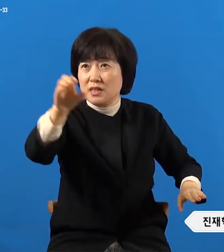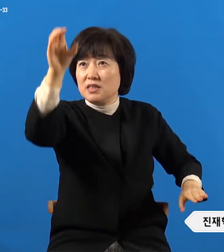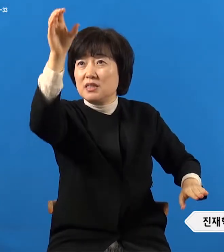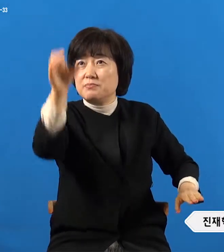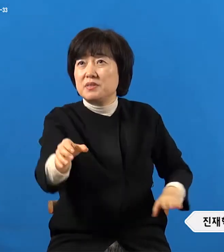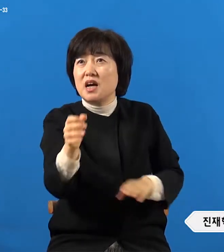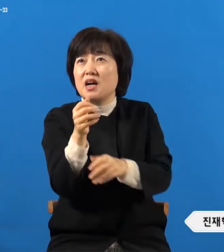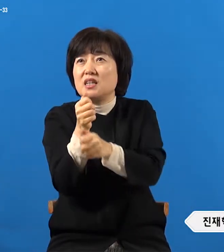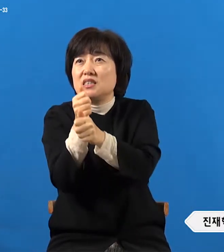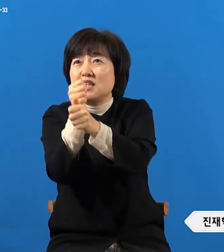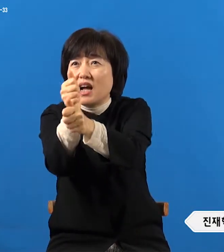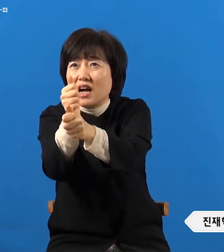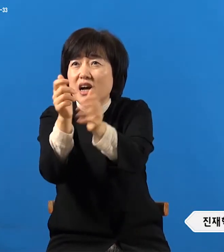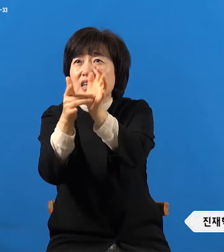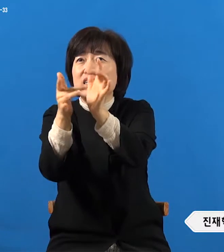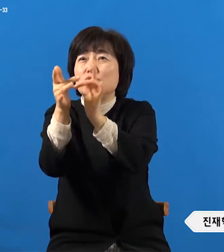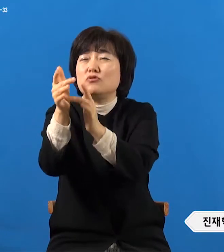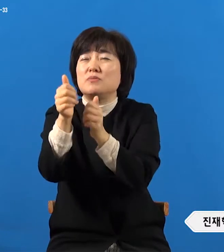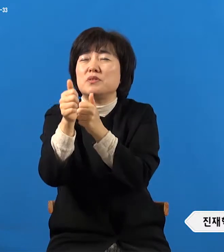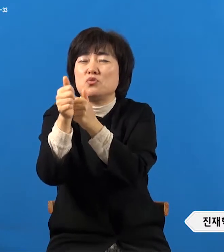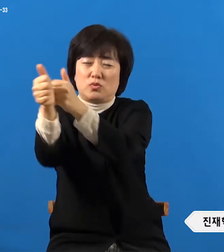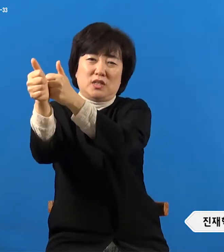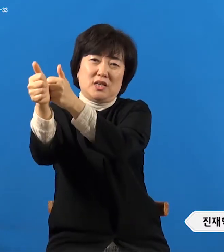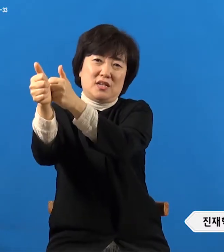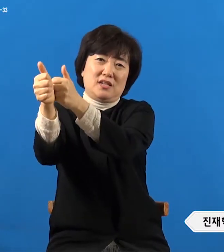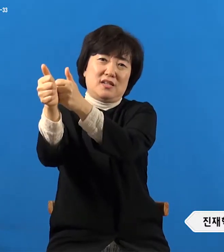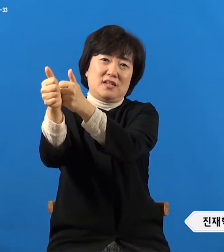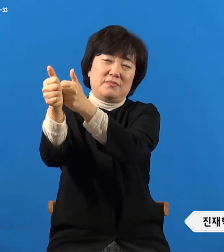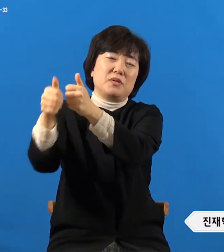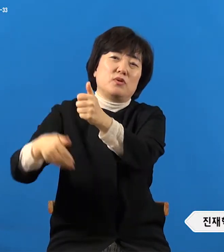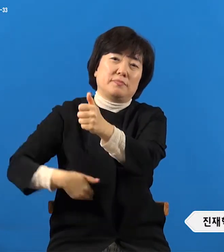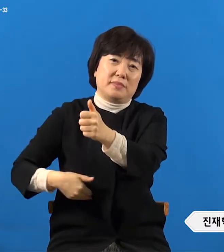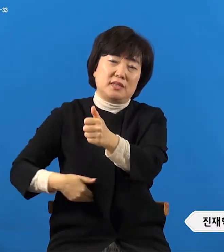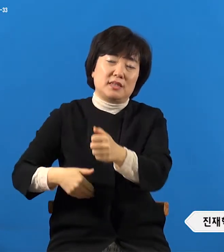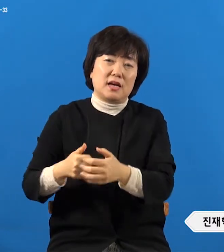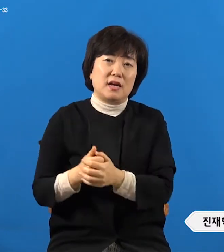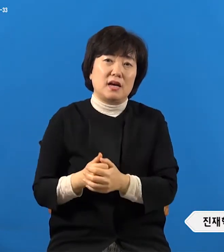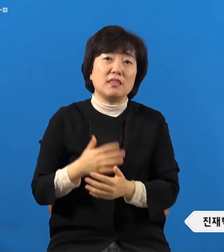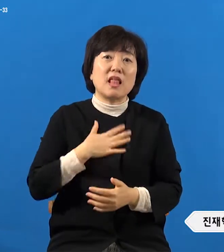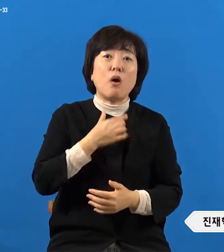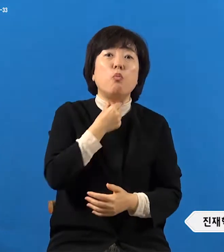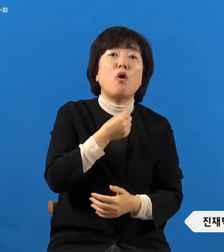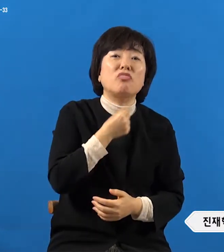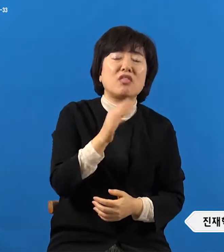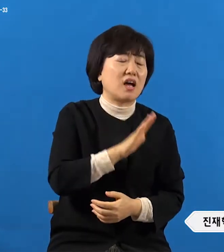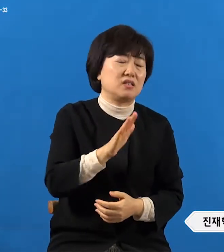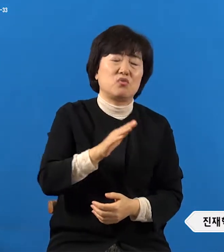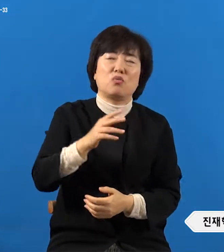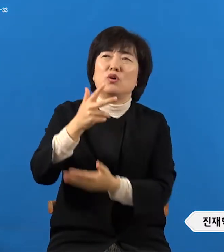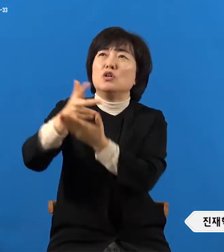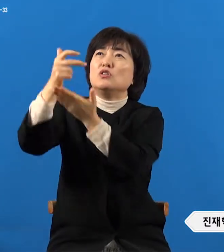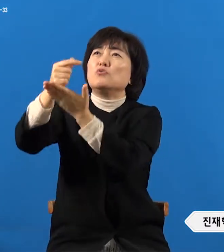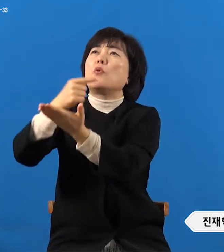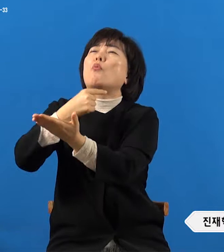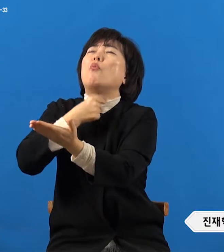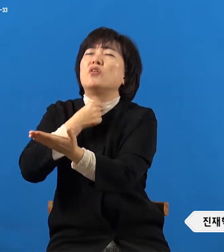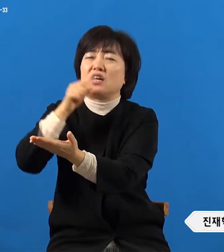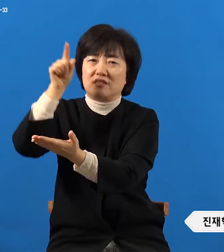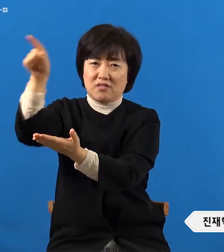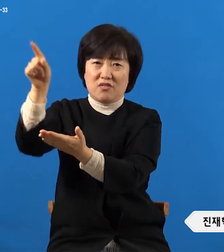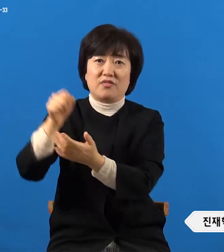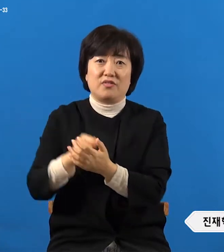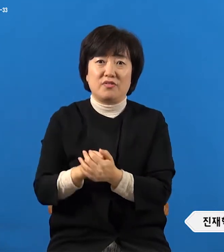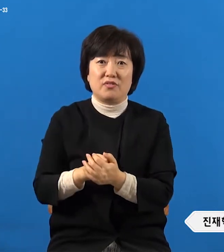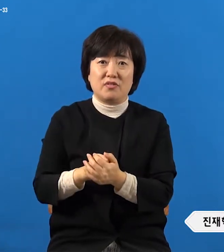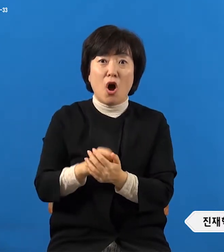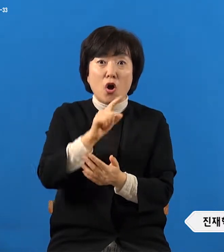함을 성경은 말씀하고 있습니다. 내가 원하는 것이 아니라 주님이 원하는 것입니다. 그 십자가는